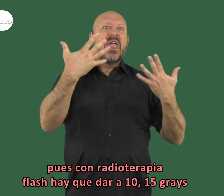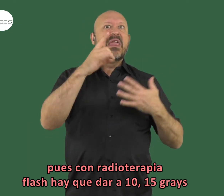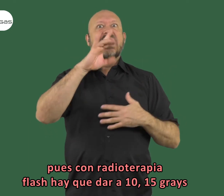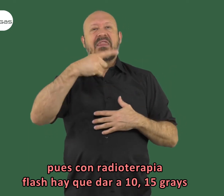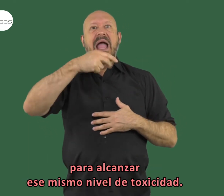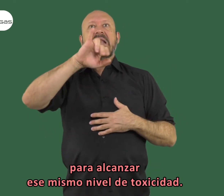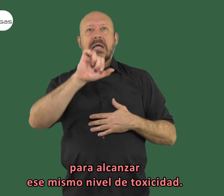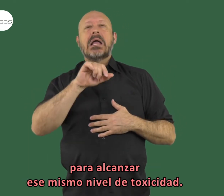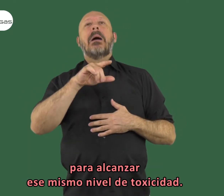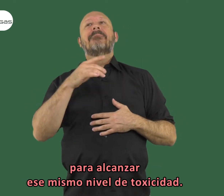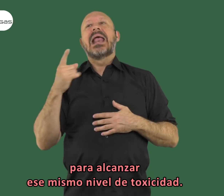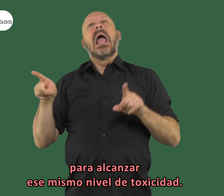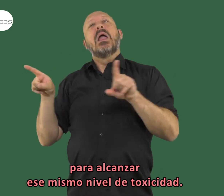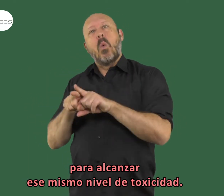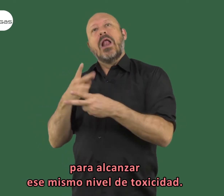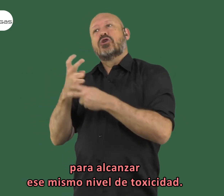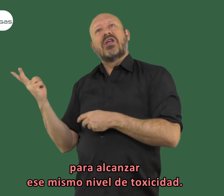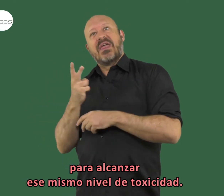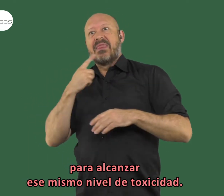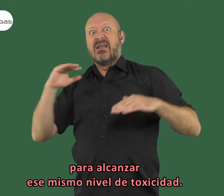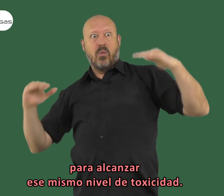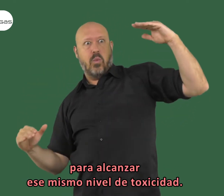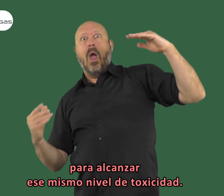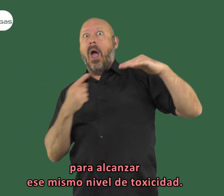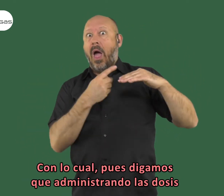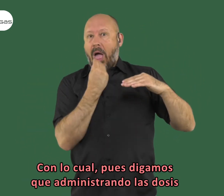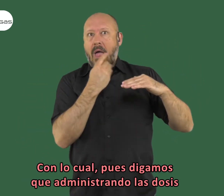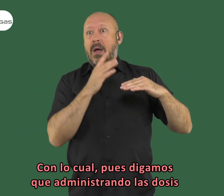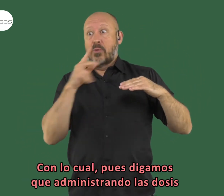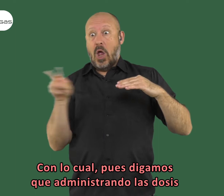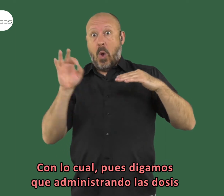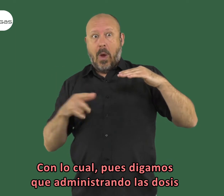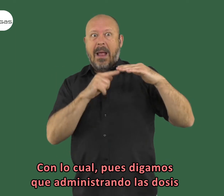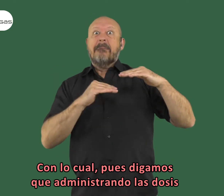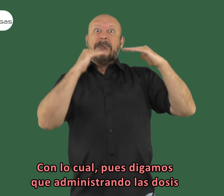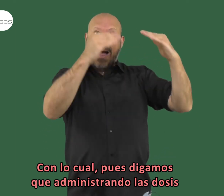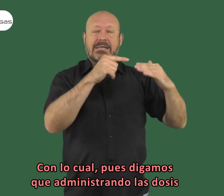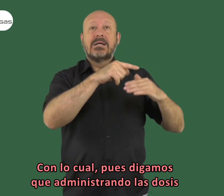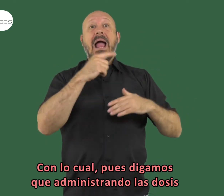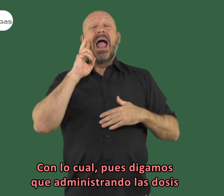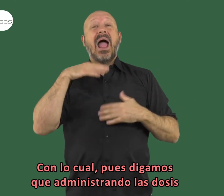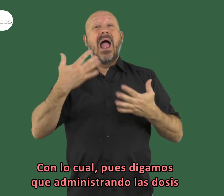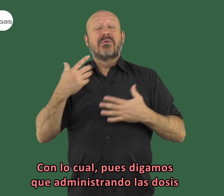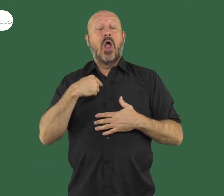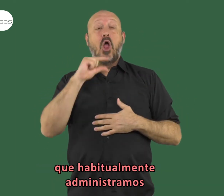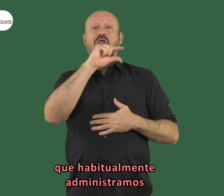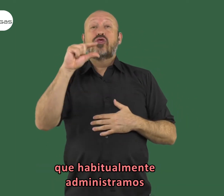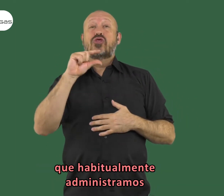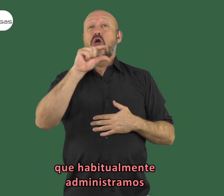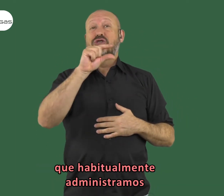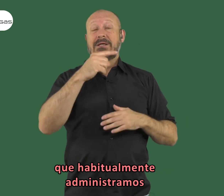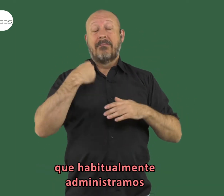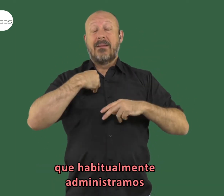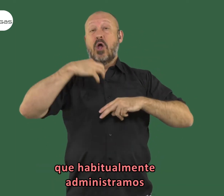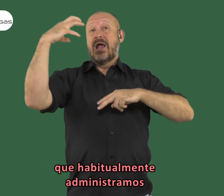10, 15 Grays para alcanzar ese mismo nivel de toxicidad. Con lo cual, pues digamos que administrando las dosis que